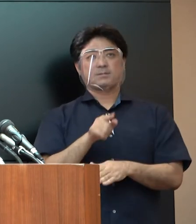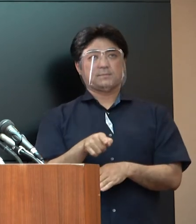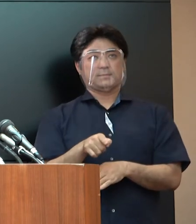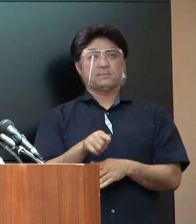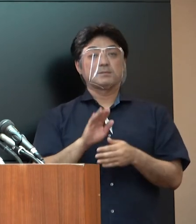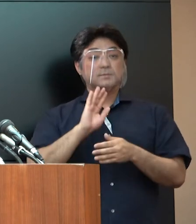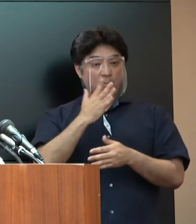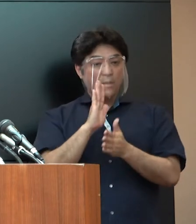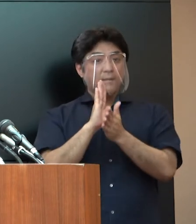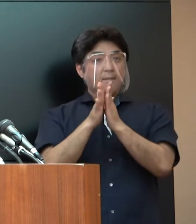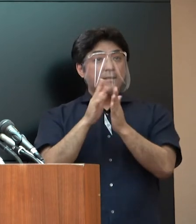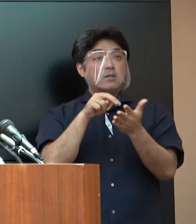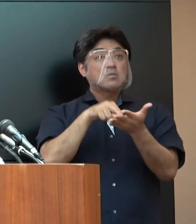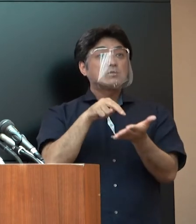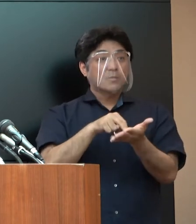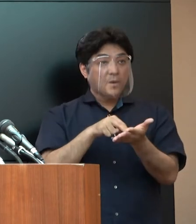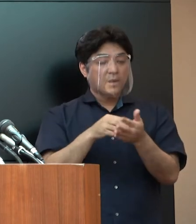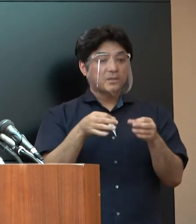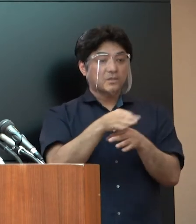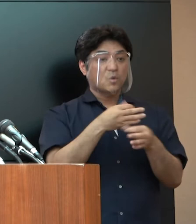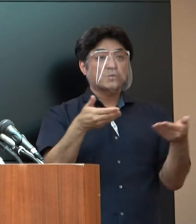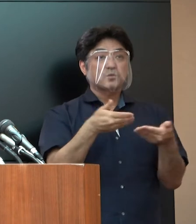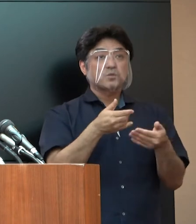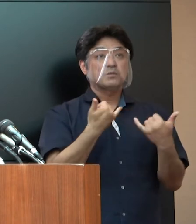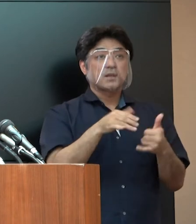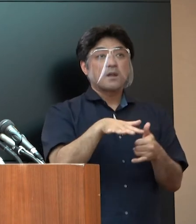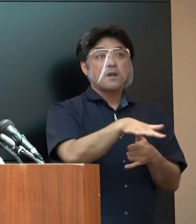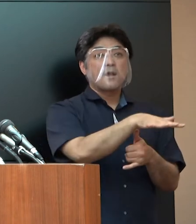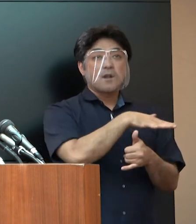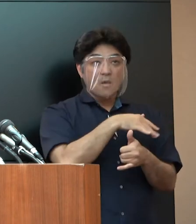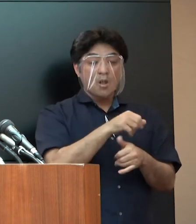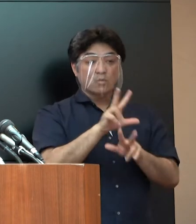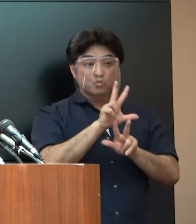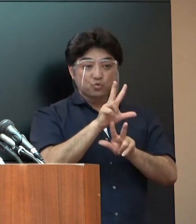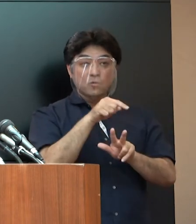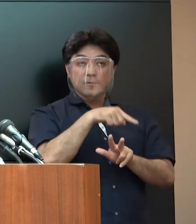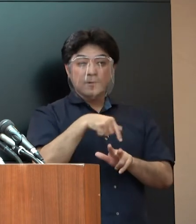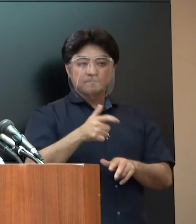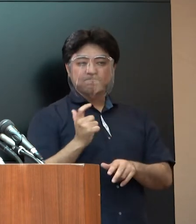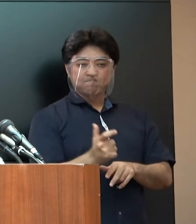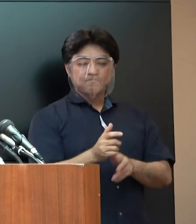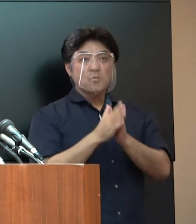では事業者の皆様に感染拡大防止ガイドラインの徹底に取り組ん